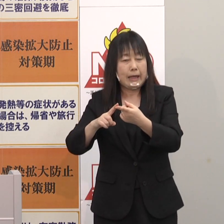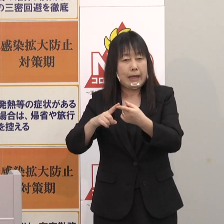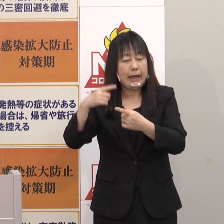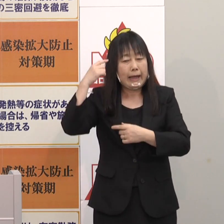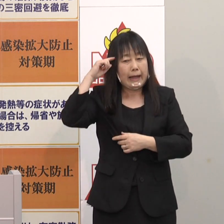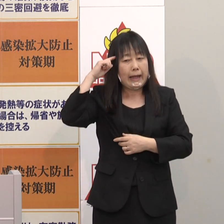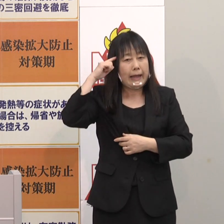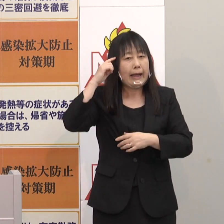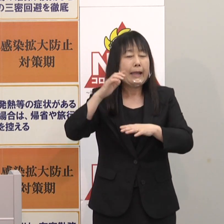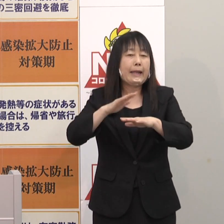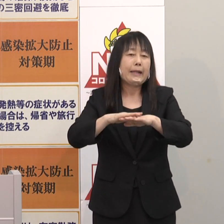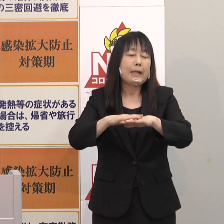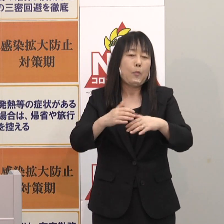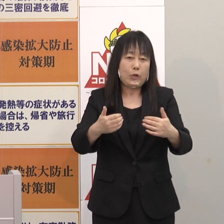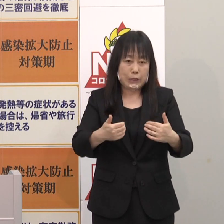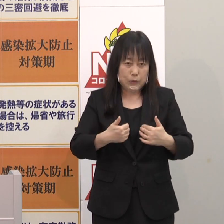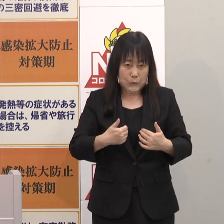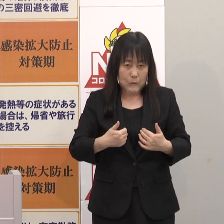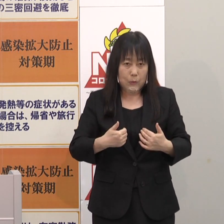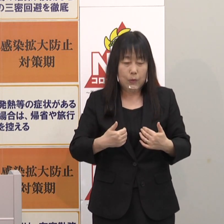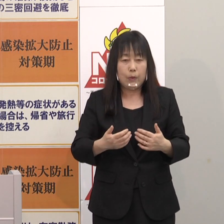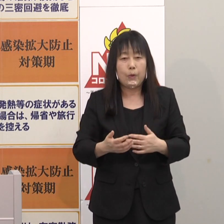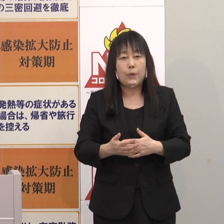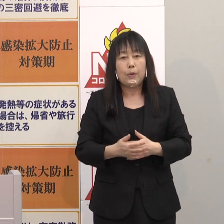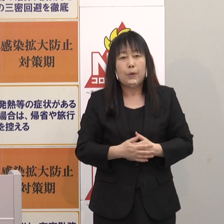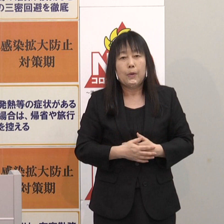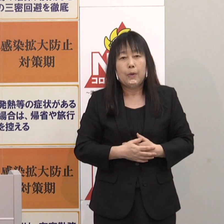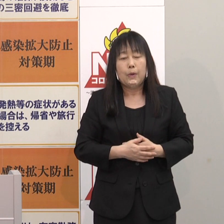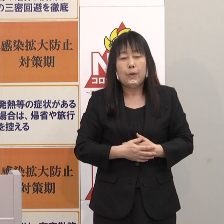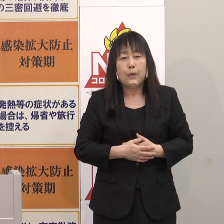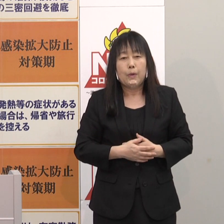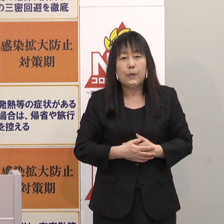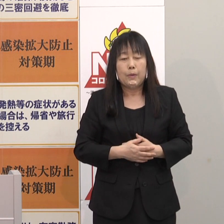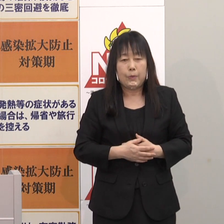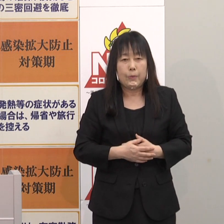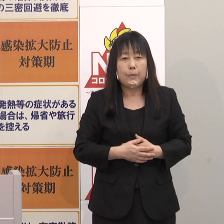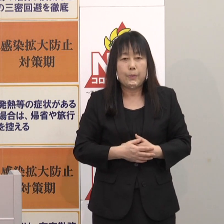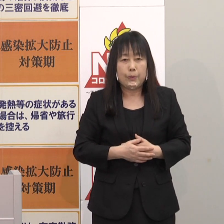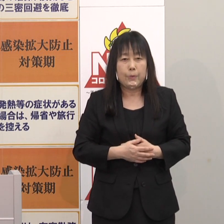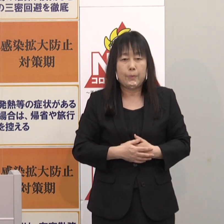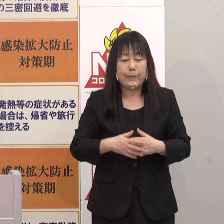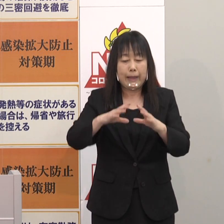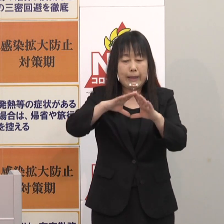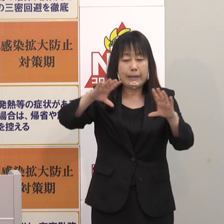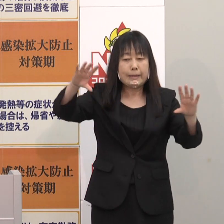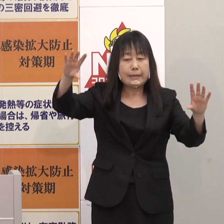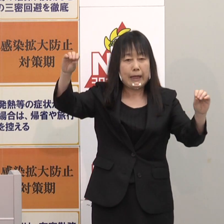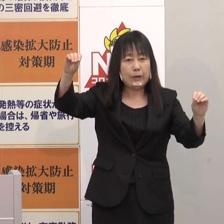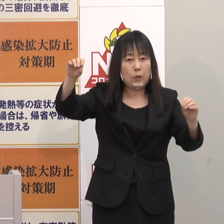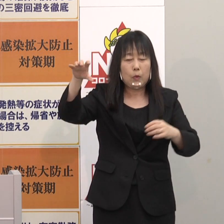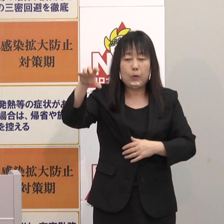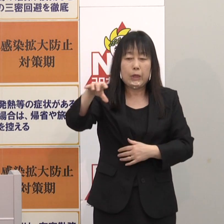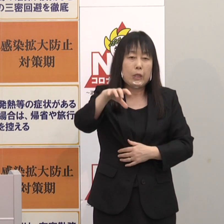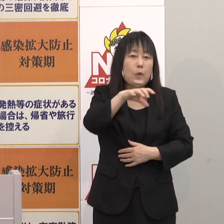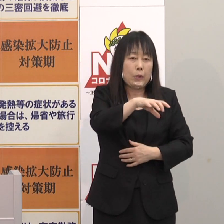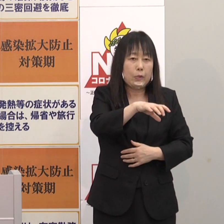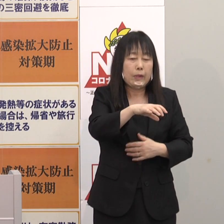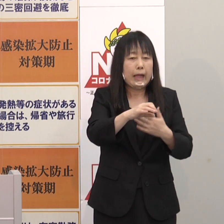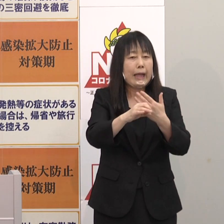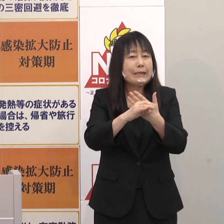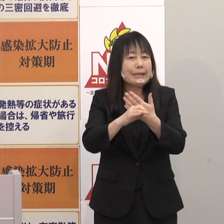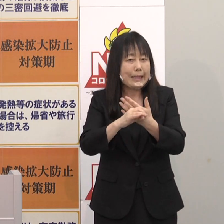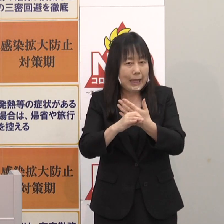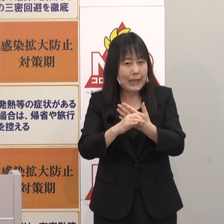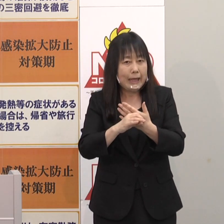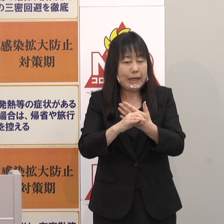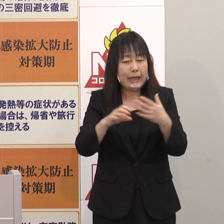といったことも必要となると思いますけれども、全国のさまざまな事例を幅広く情報収集